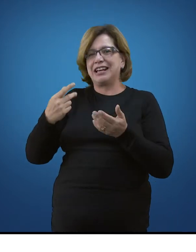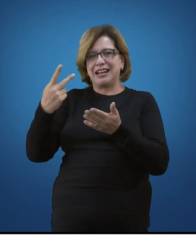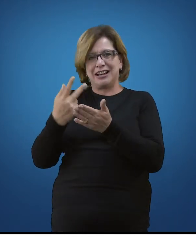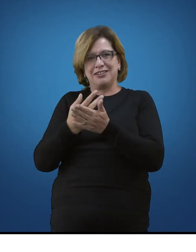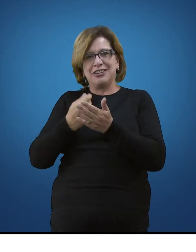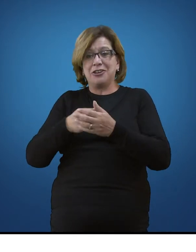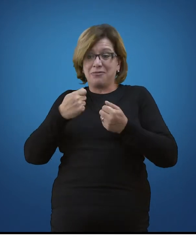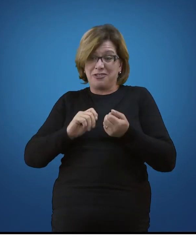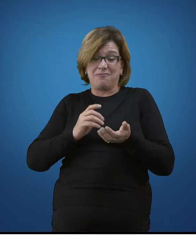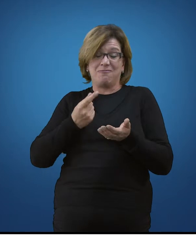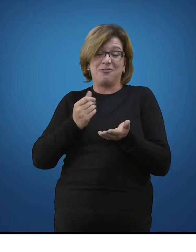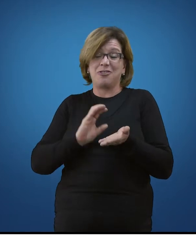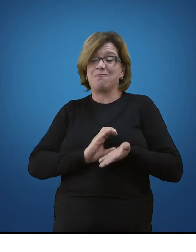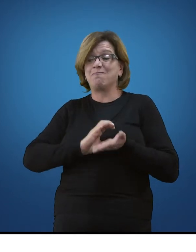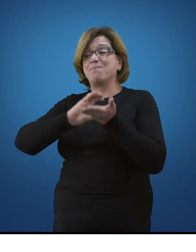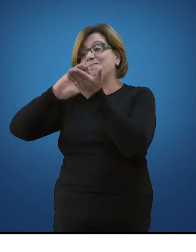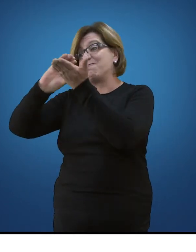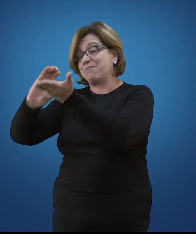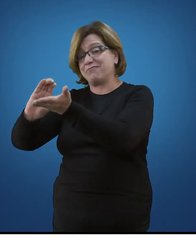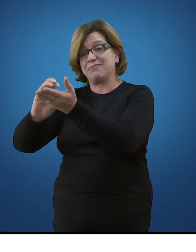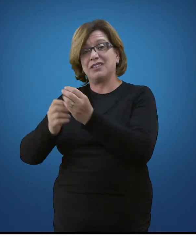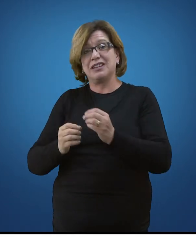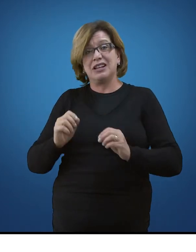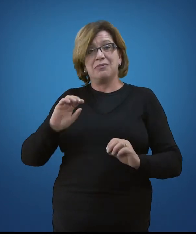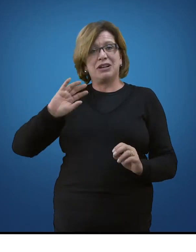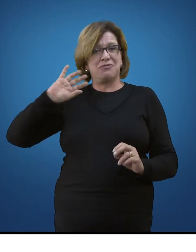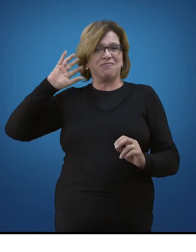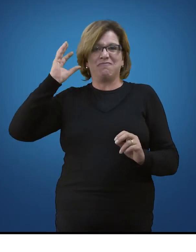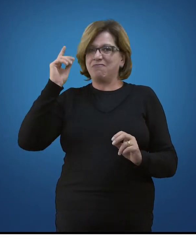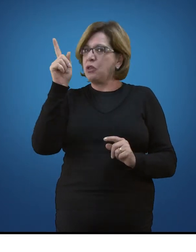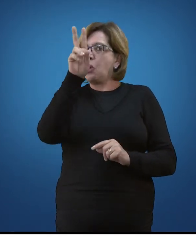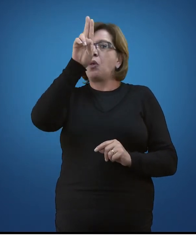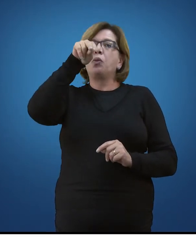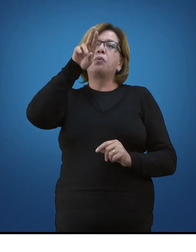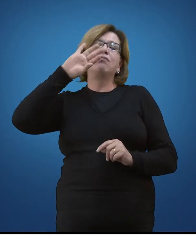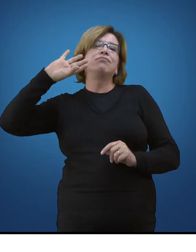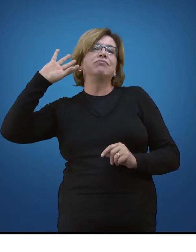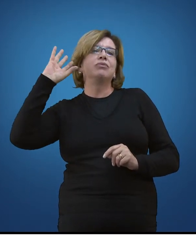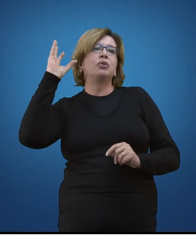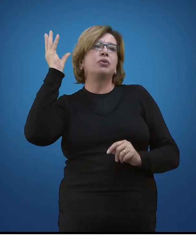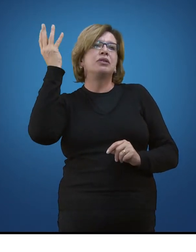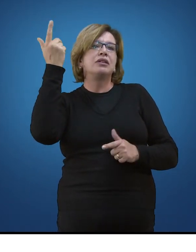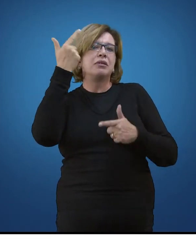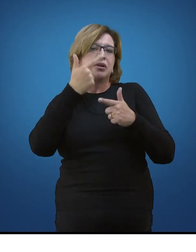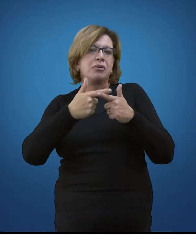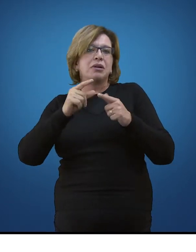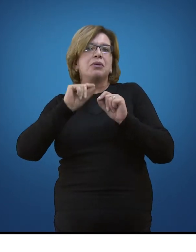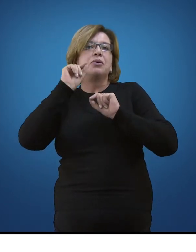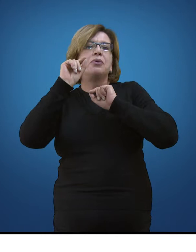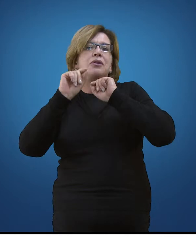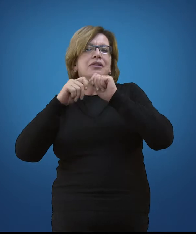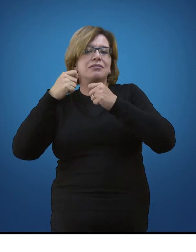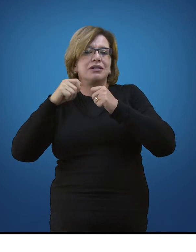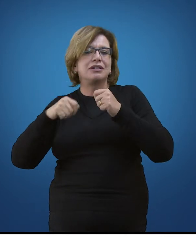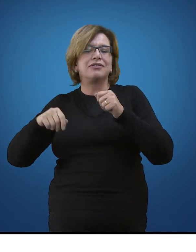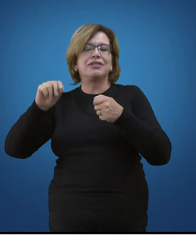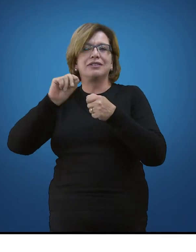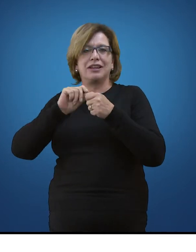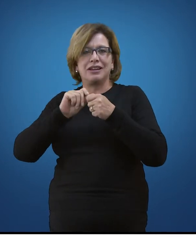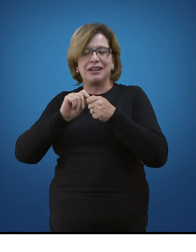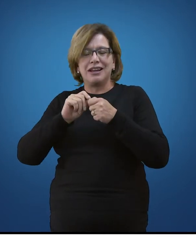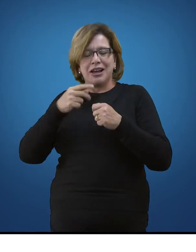eu necessitar devolver esse recurso. Para não incorrermos nesse erro, qual que é o primeiro passo? Voltarmos lá na unidade